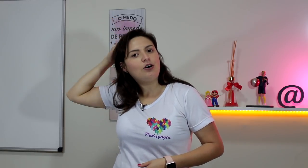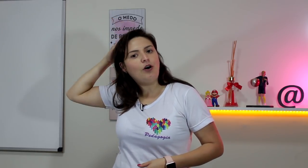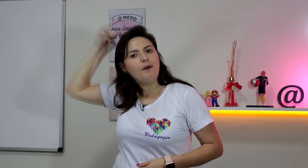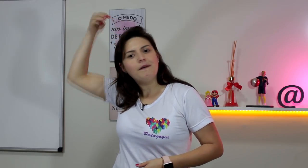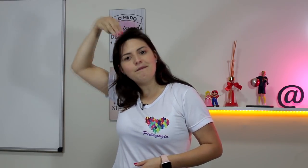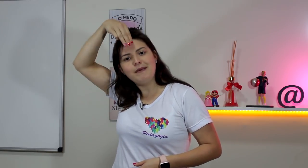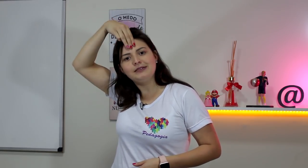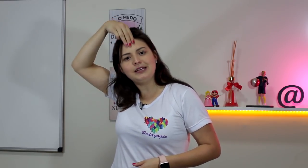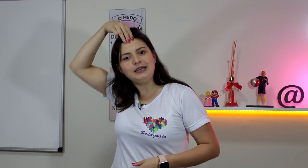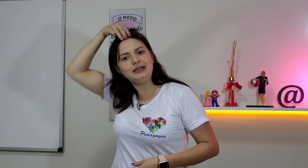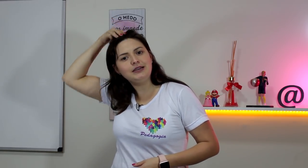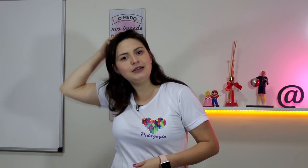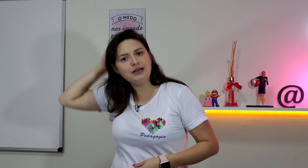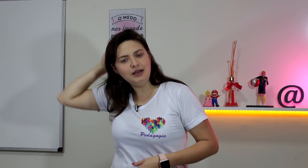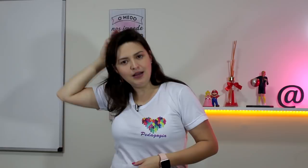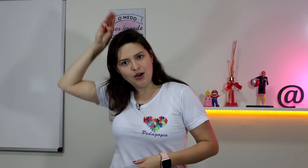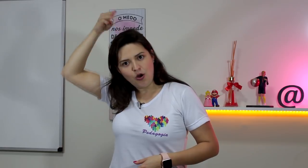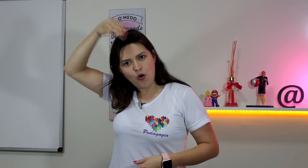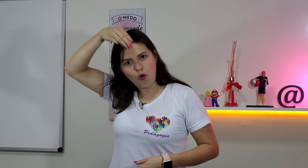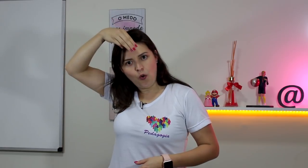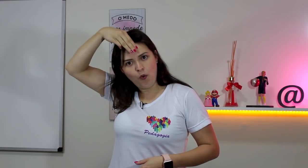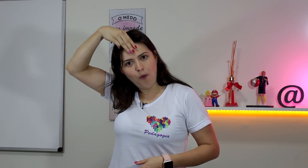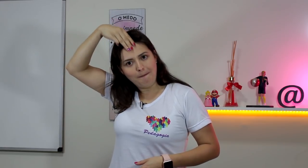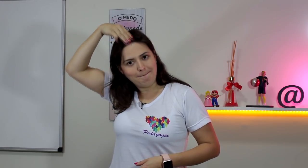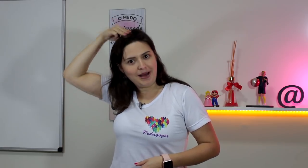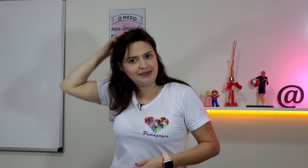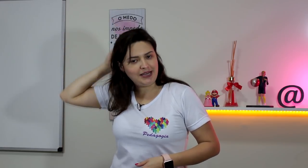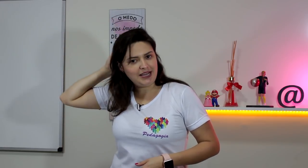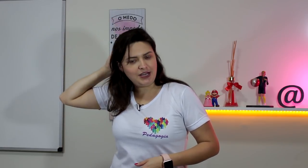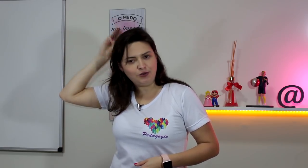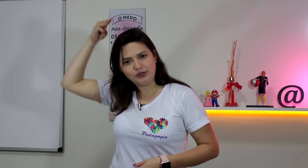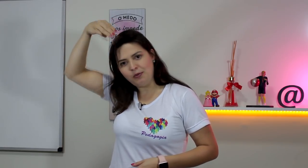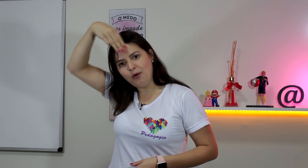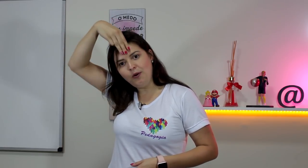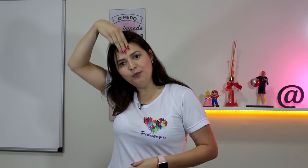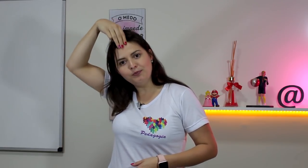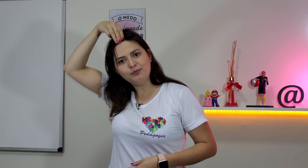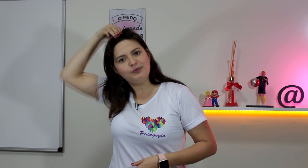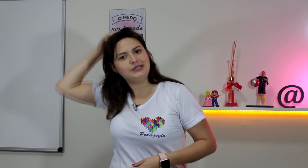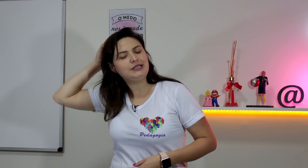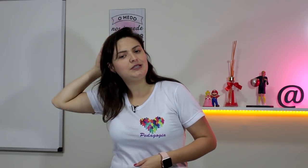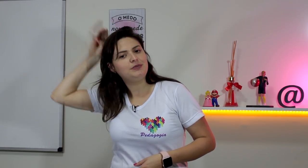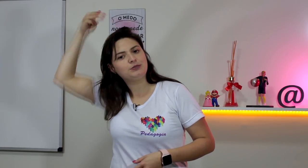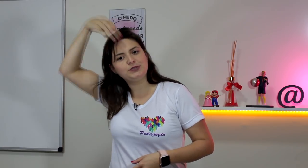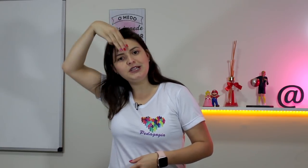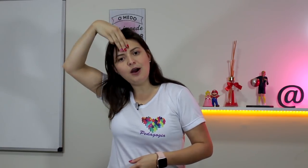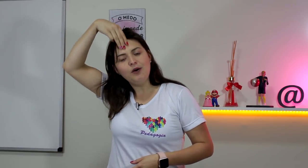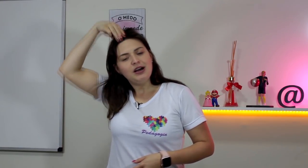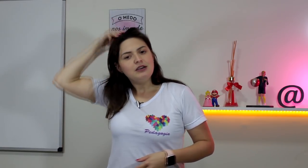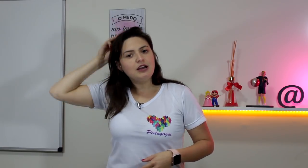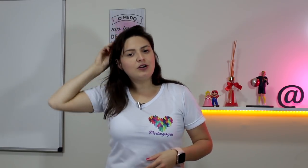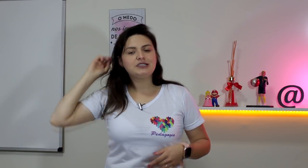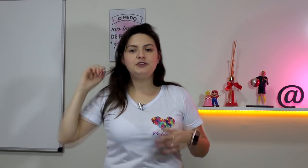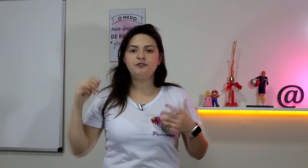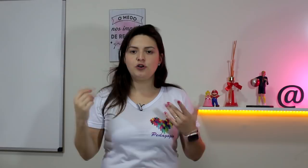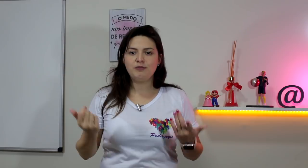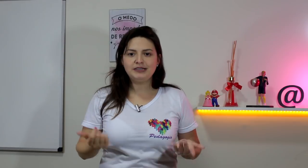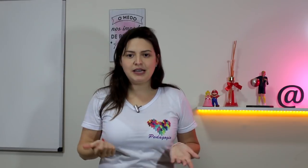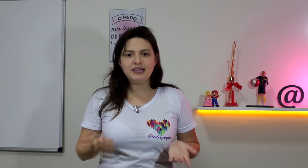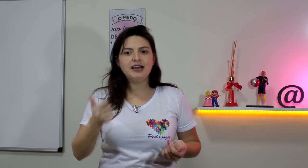ó, madrinha ou padrinho, tá bom? Vai ser esse mesmo sinal. E agora, se for madrinha,